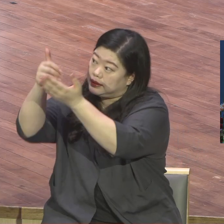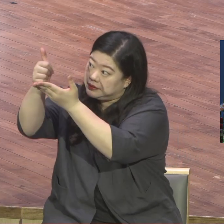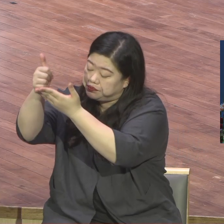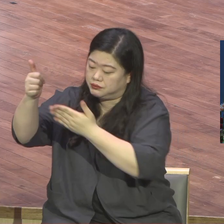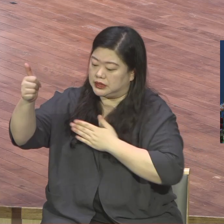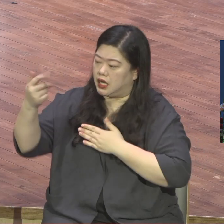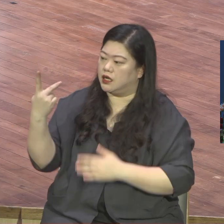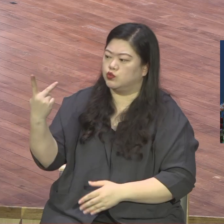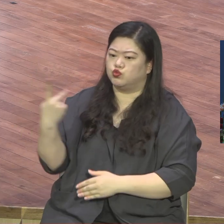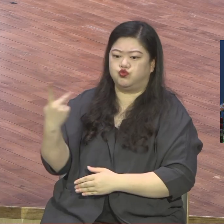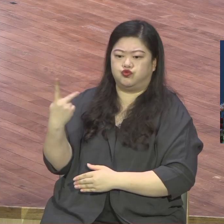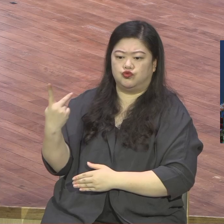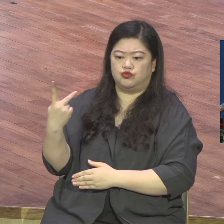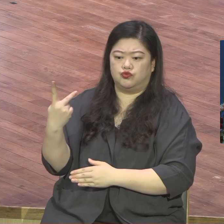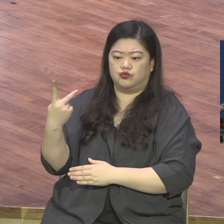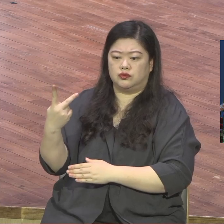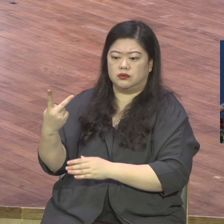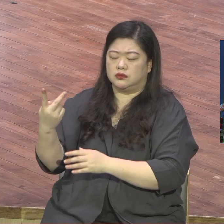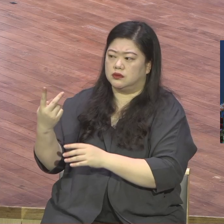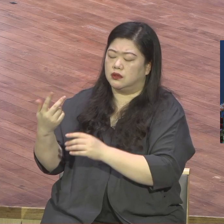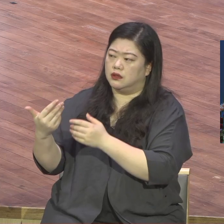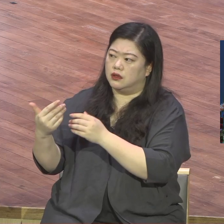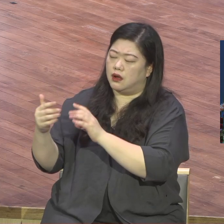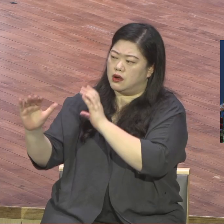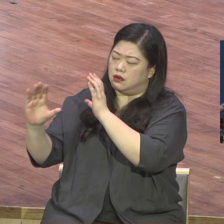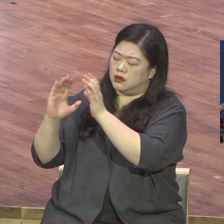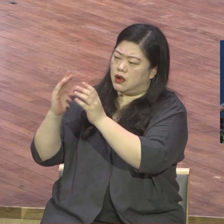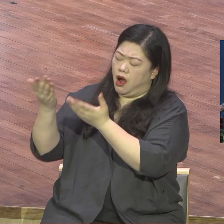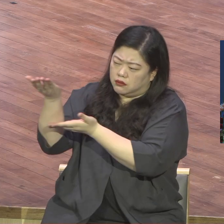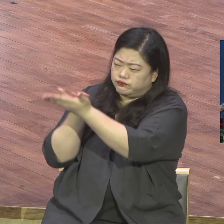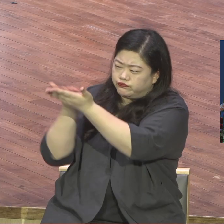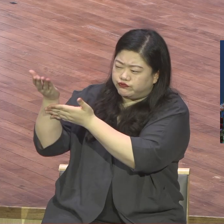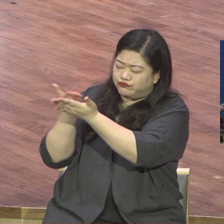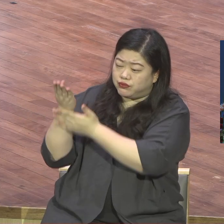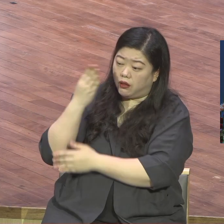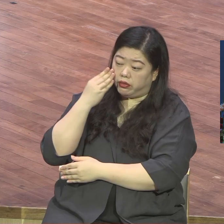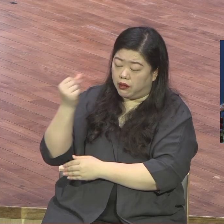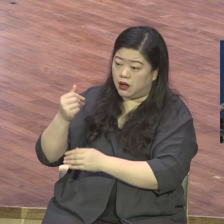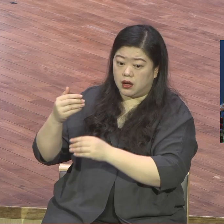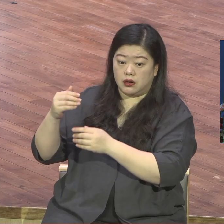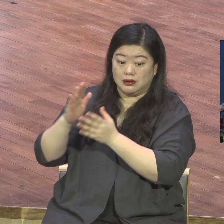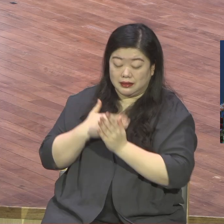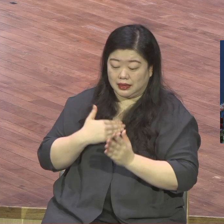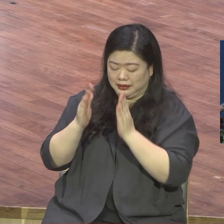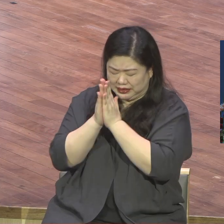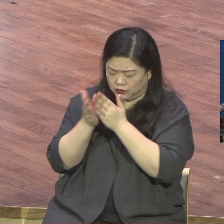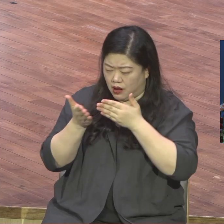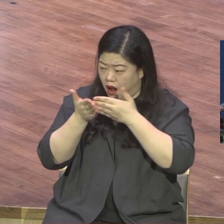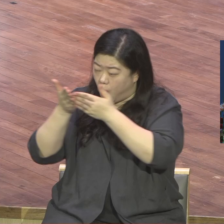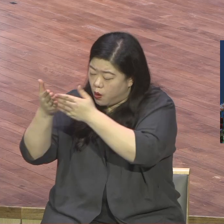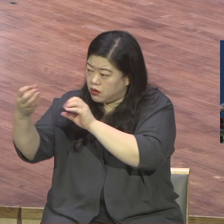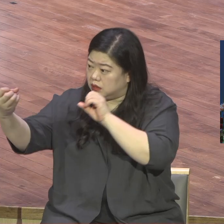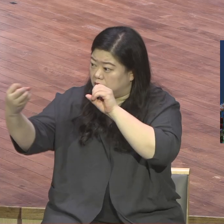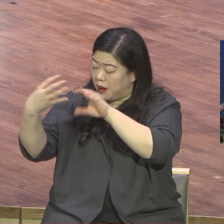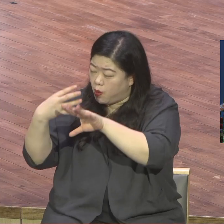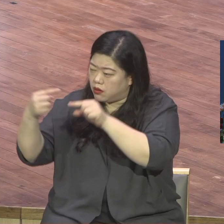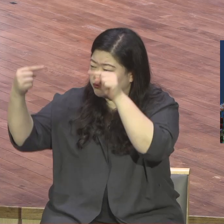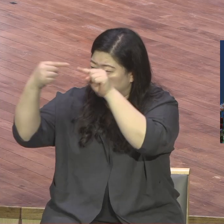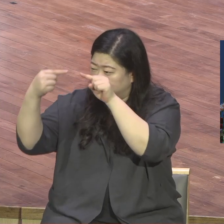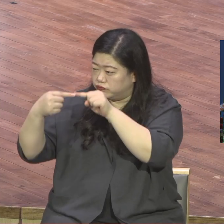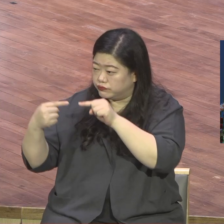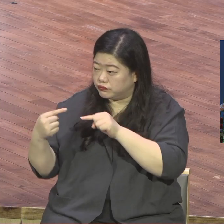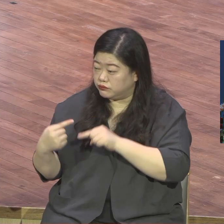회복돼요. 하나님과 나와 소통이 잘 돼야 돼요. 하나님이 나와 대화가 되어져야 돼요. 여기서부터